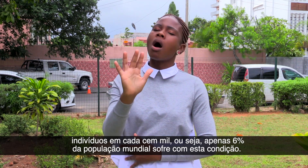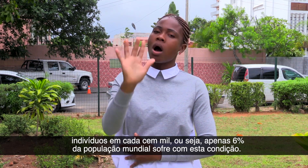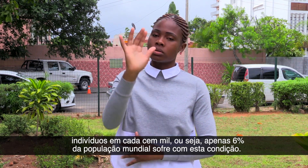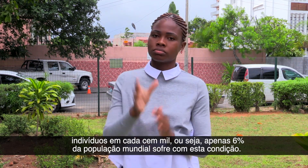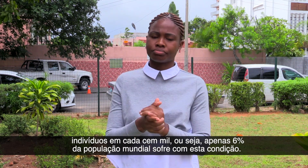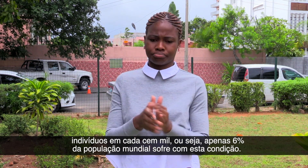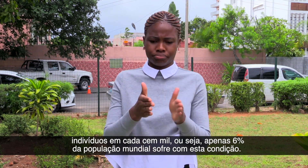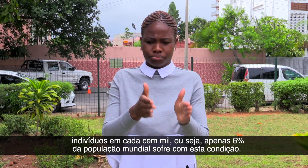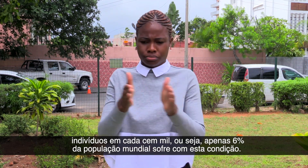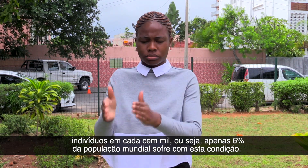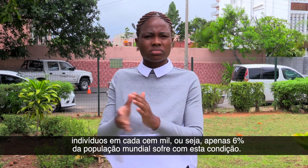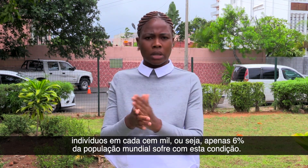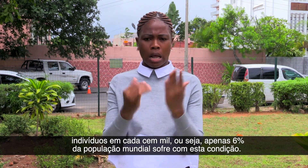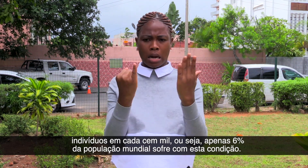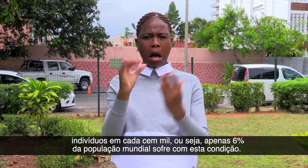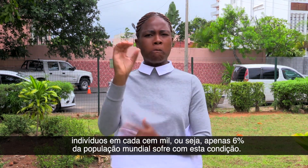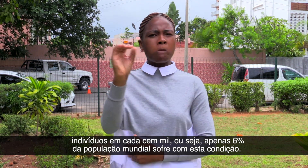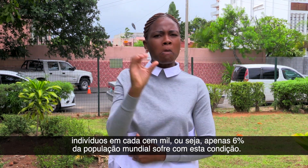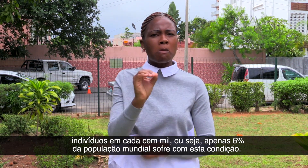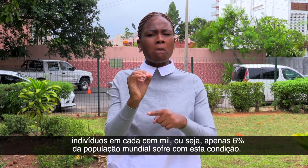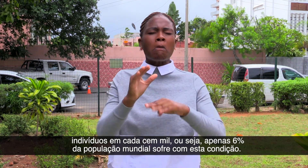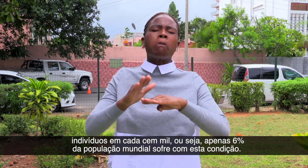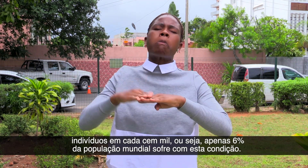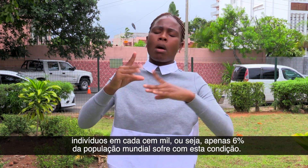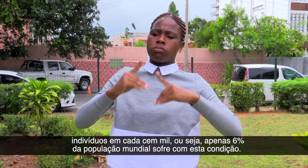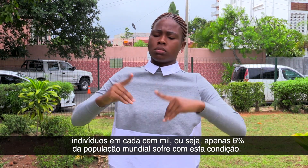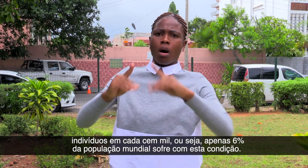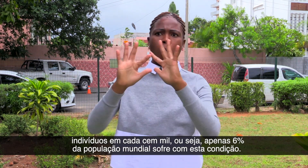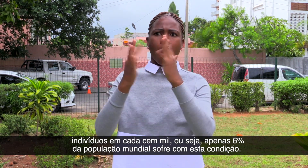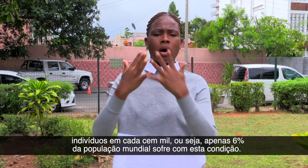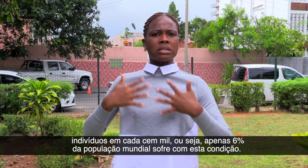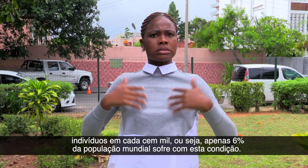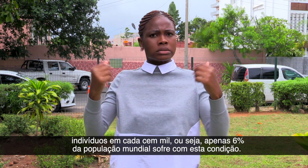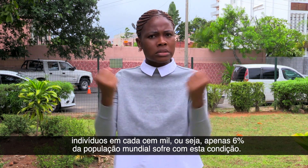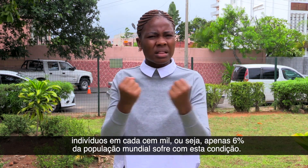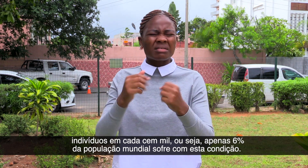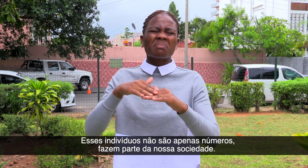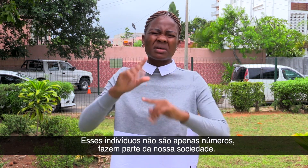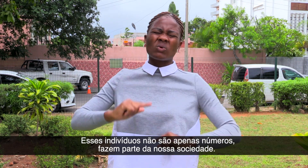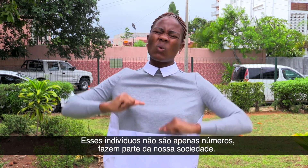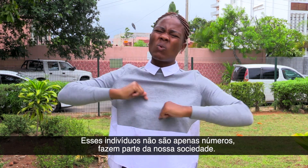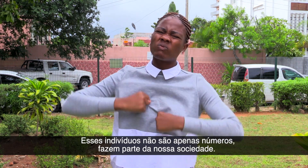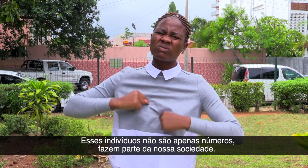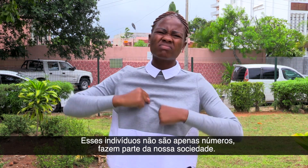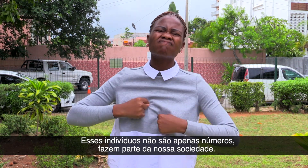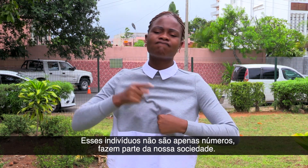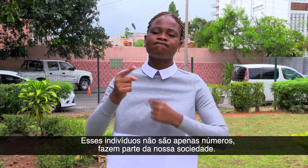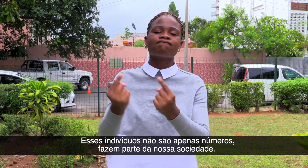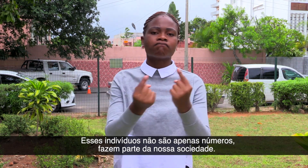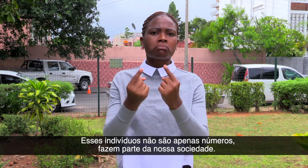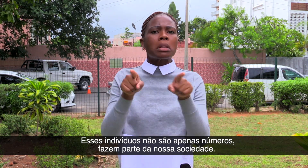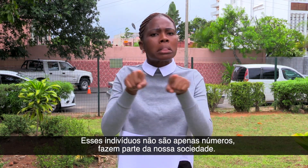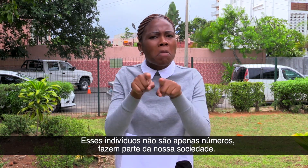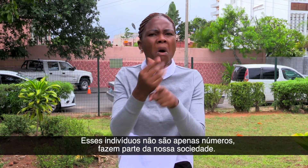100 mil. Ou seja, apenas 6% da população mundial sofre com esta condição. Esses